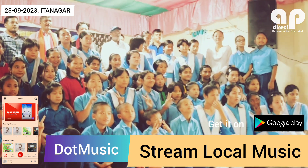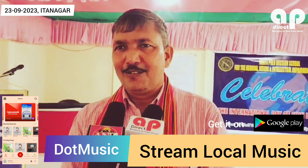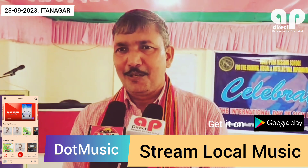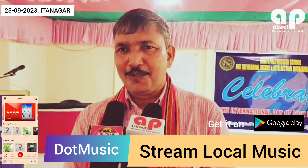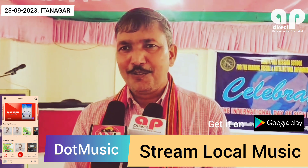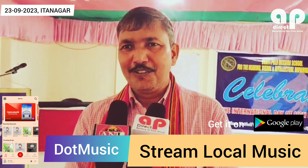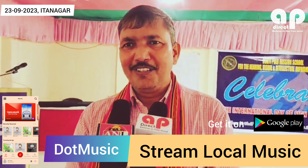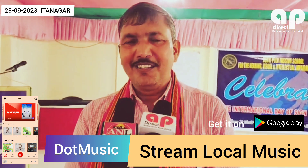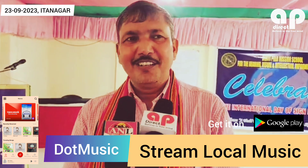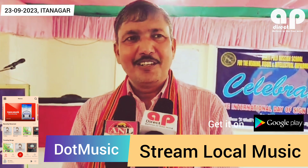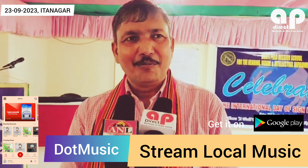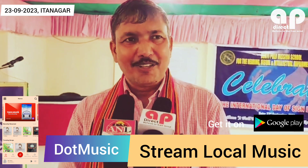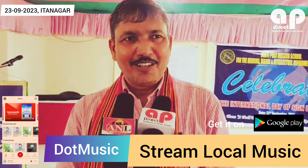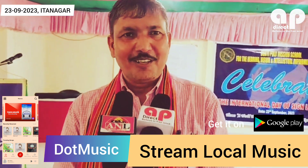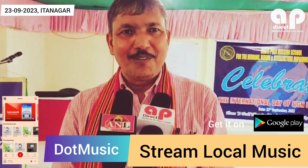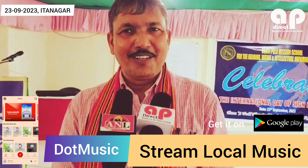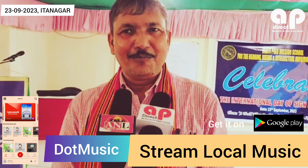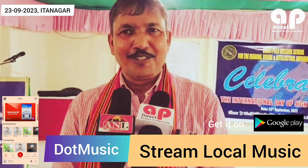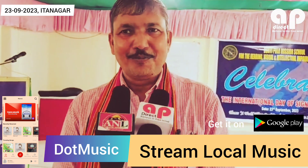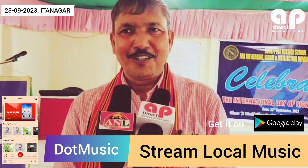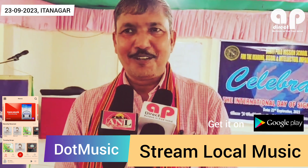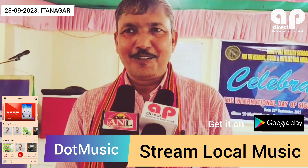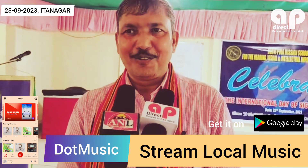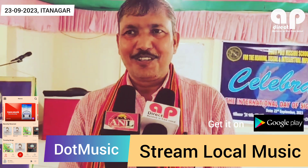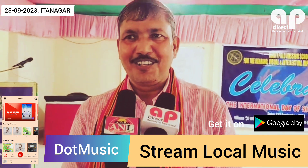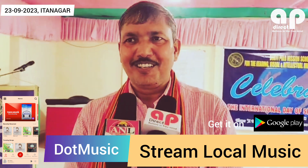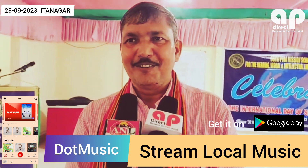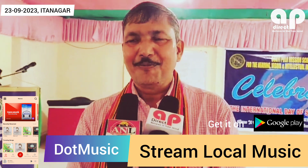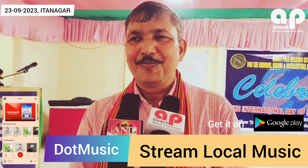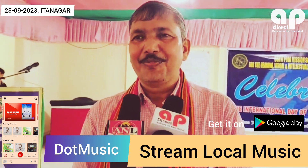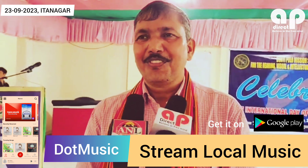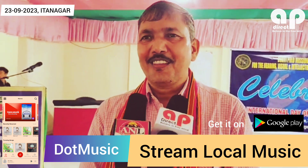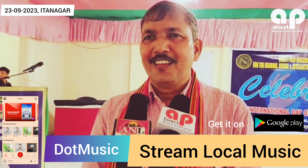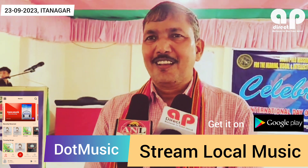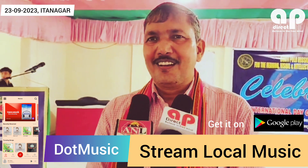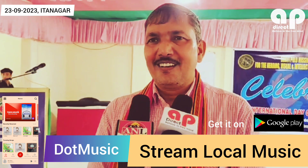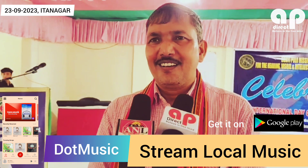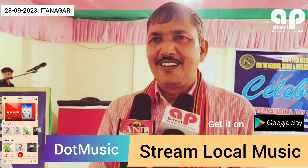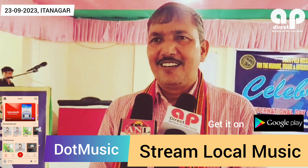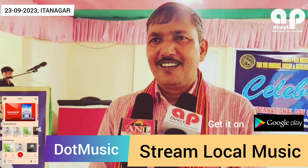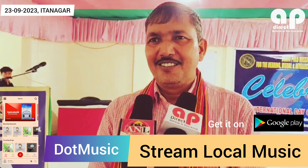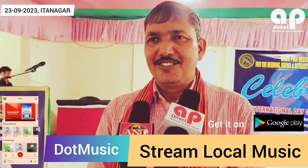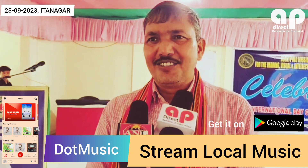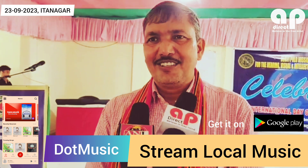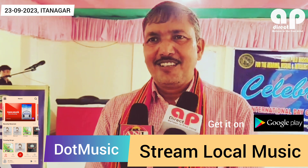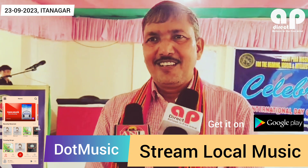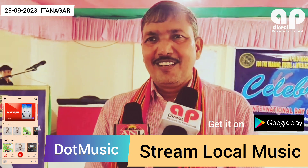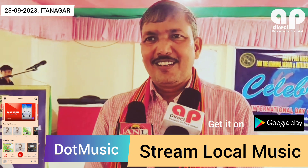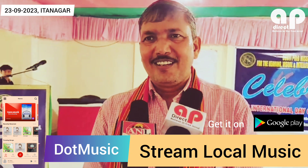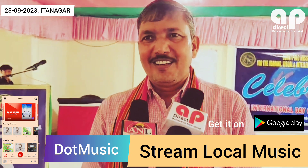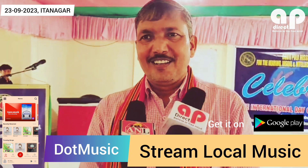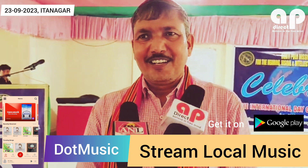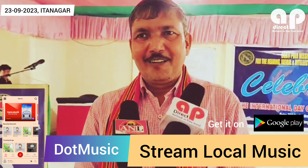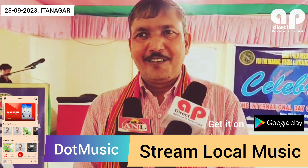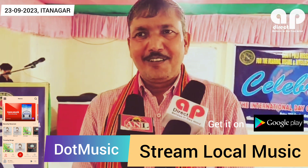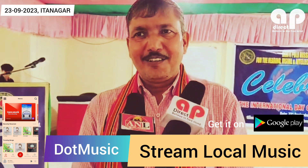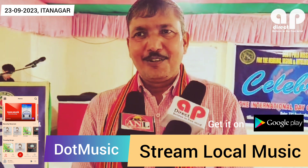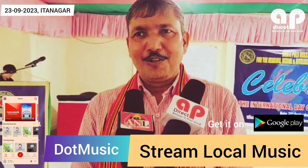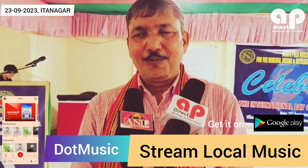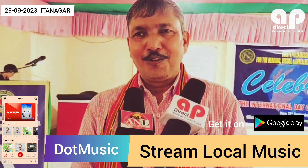गुड आफ्टरनून, मैं KR मीना, प्रिंसिपल KV2 ईटानगर. आज के बोनीपोलो